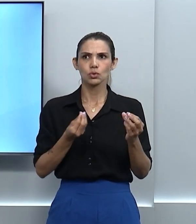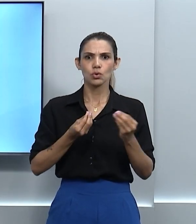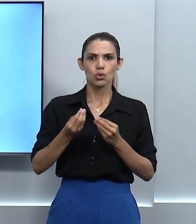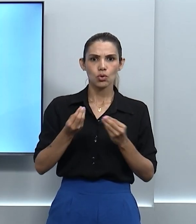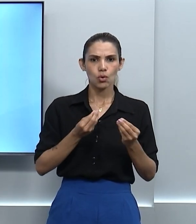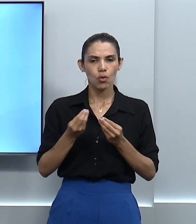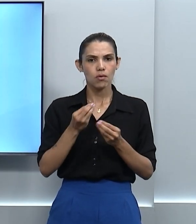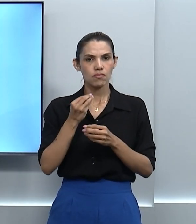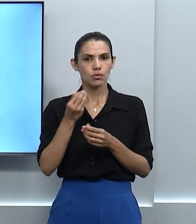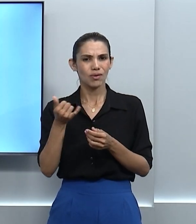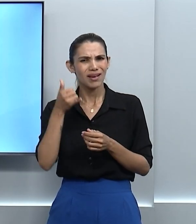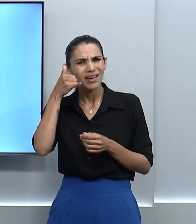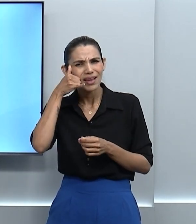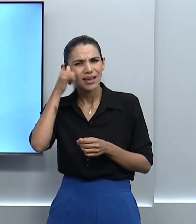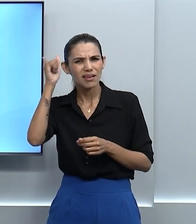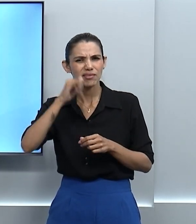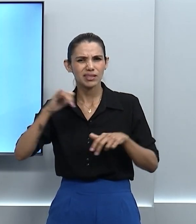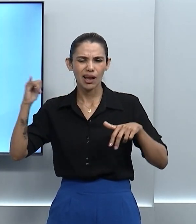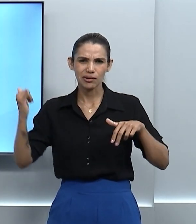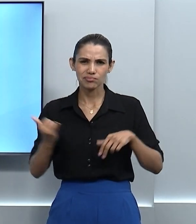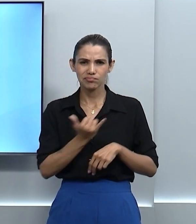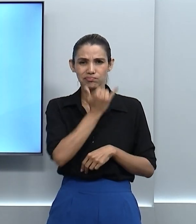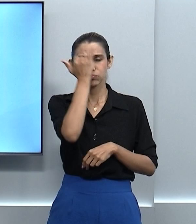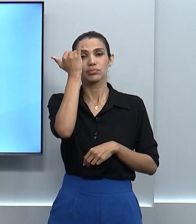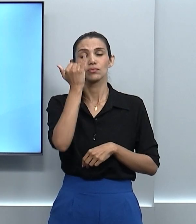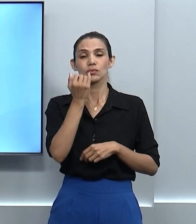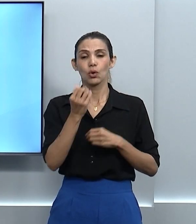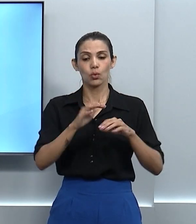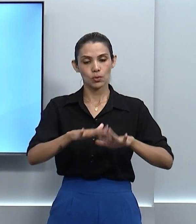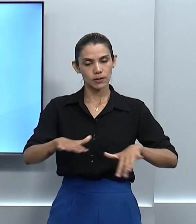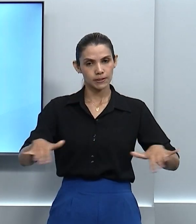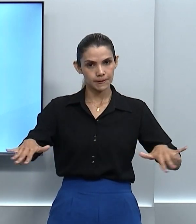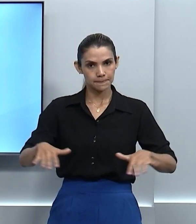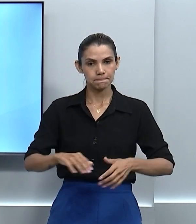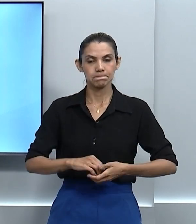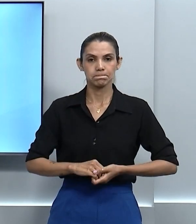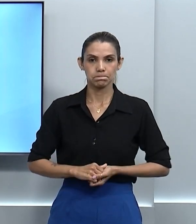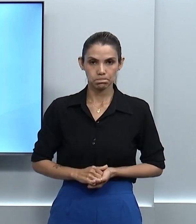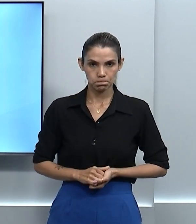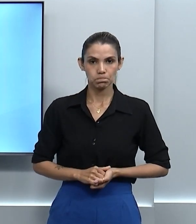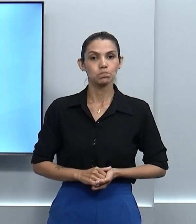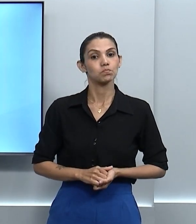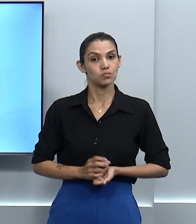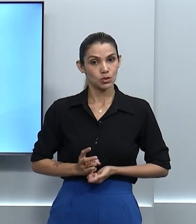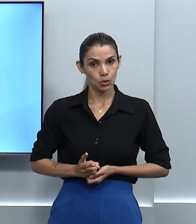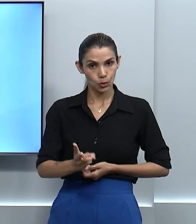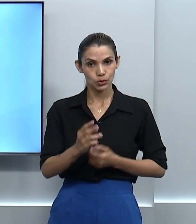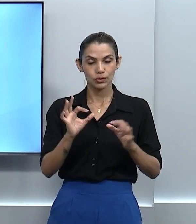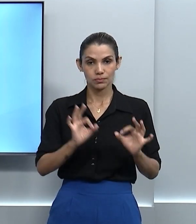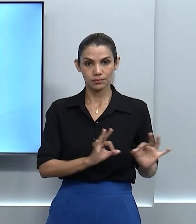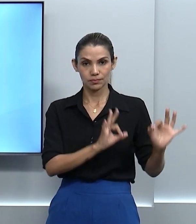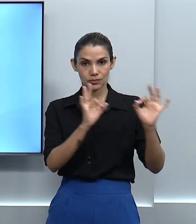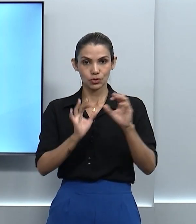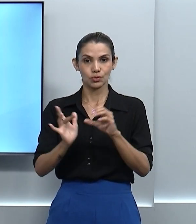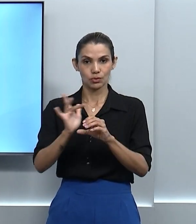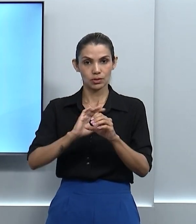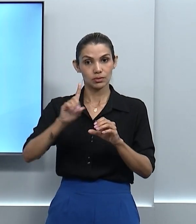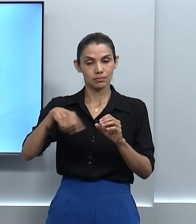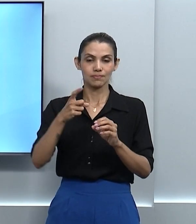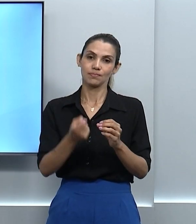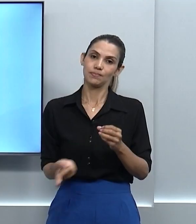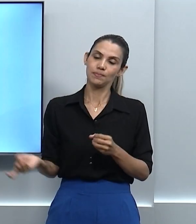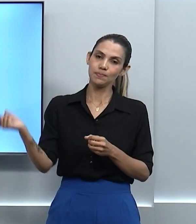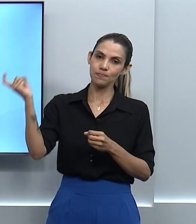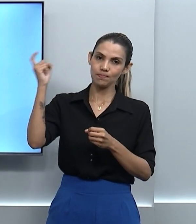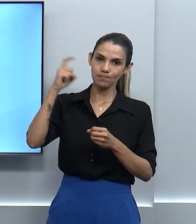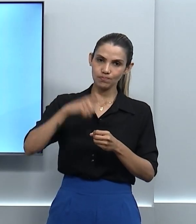da prevenção dos acidentes que envolvem principalmente as crianças. Então, continue acompanhando Conexões. Daqui a pouquinho a gente